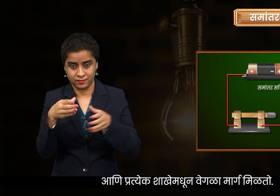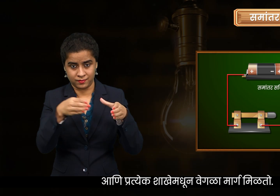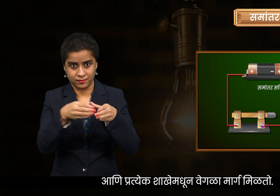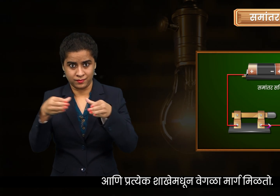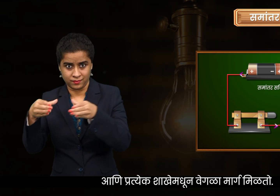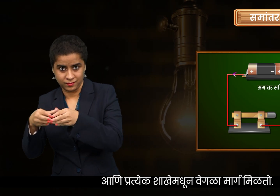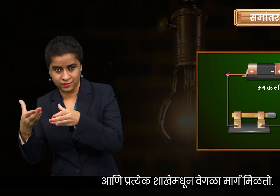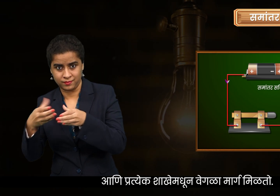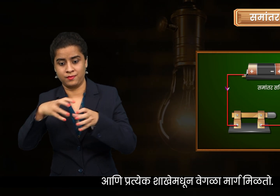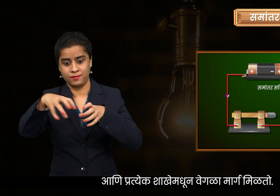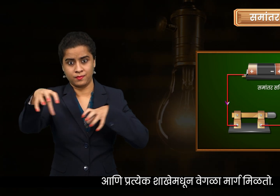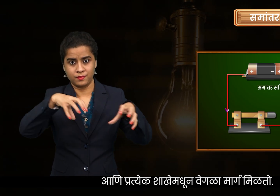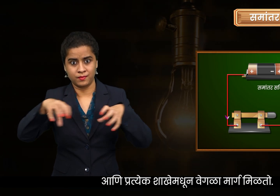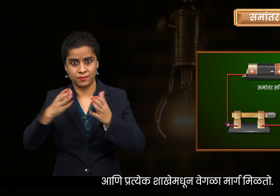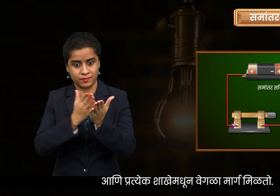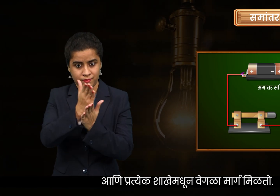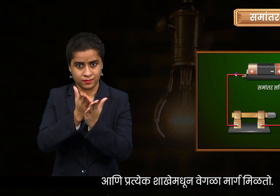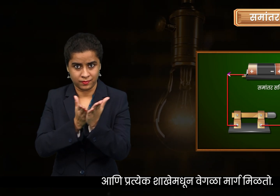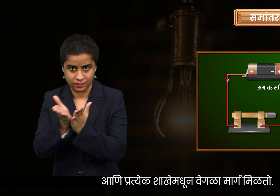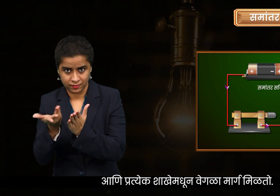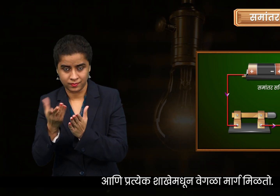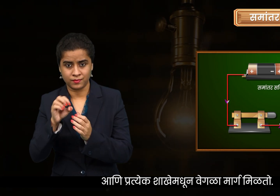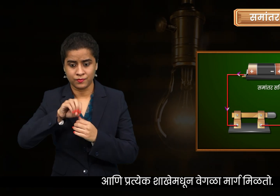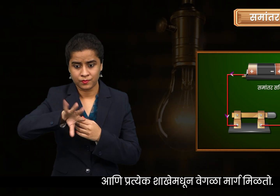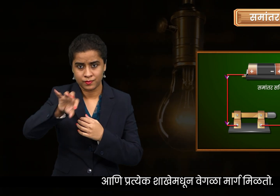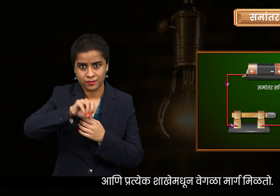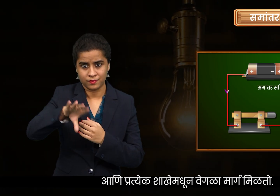आणि प्रत्येक शाखेमधून वेगळा मार्ग मिळतो.